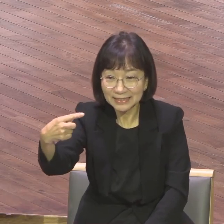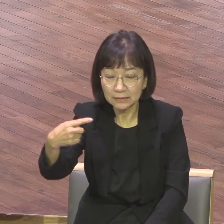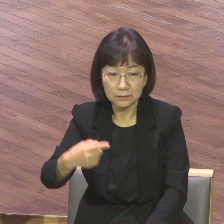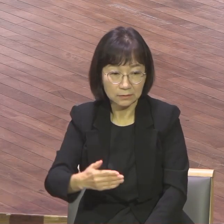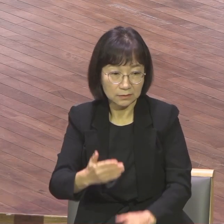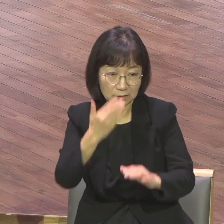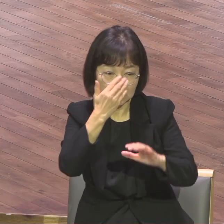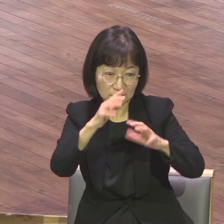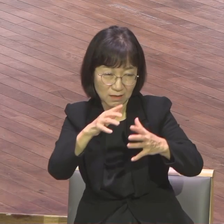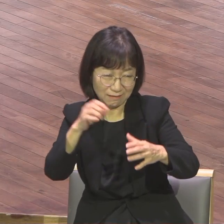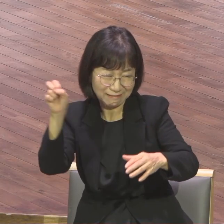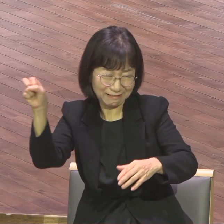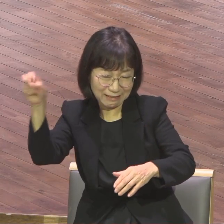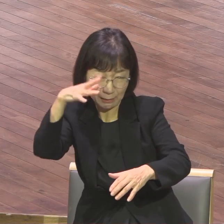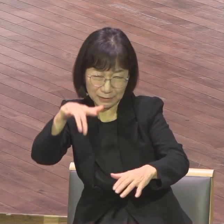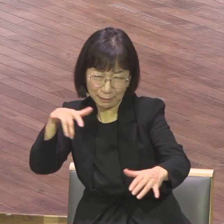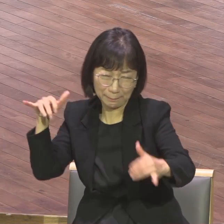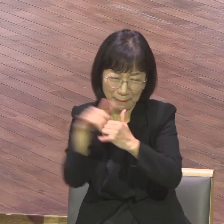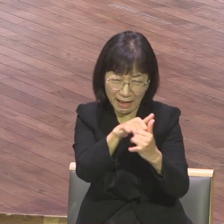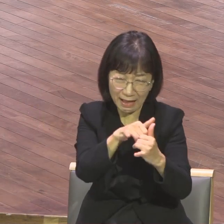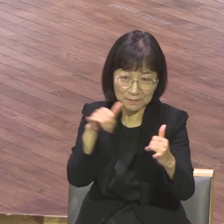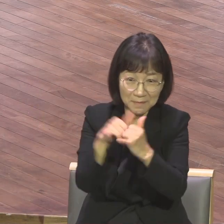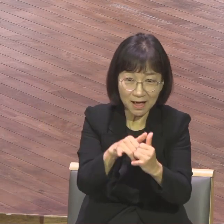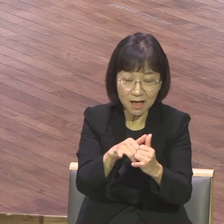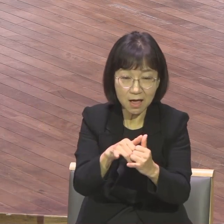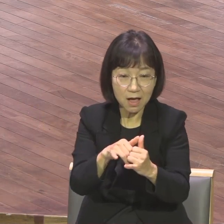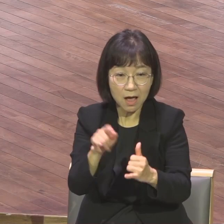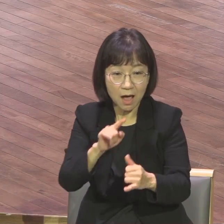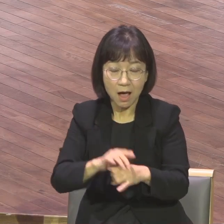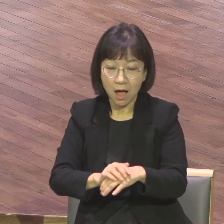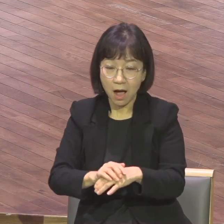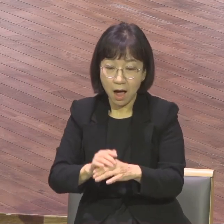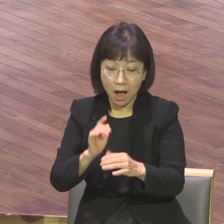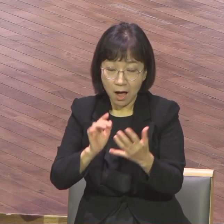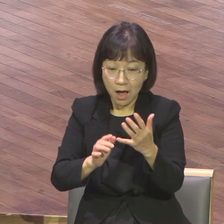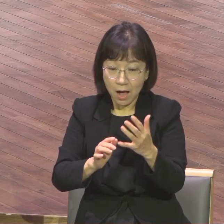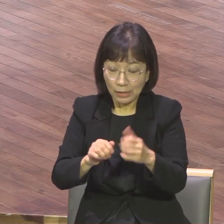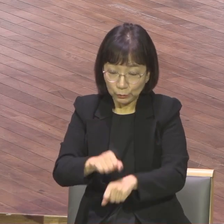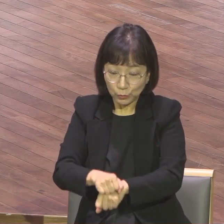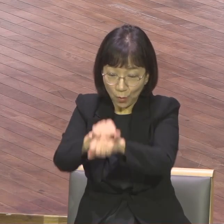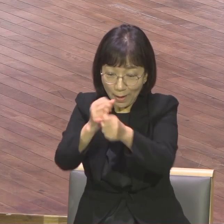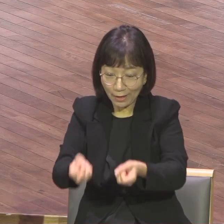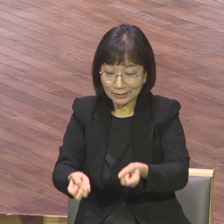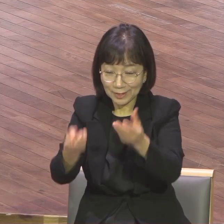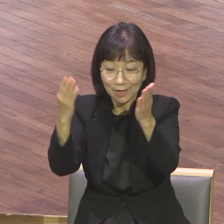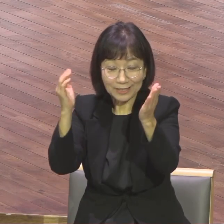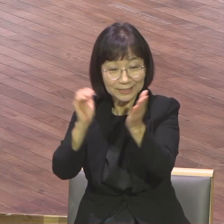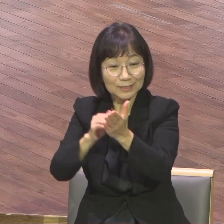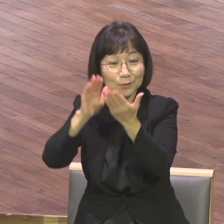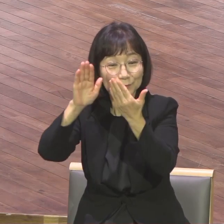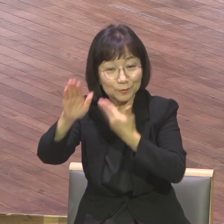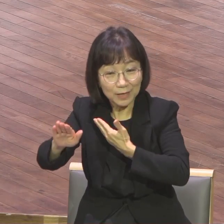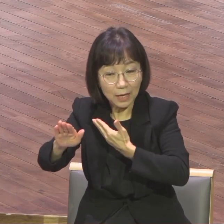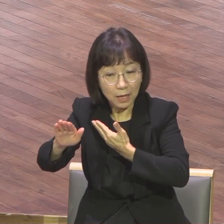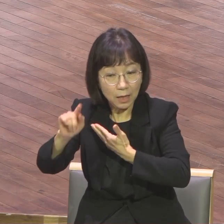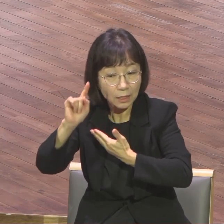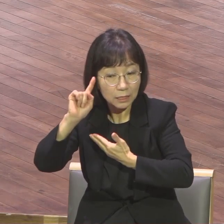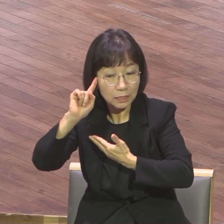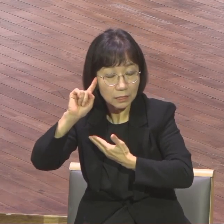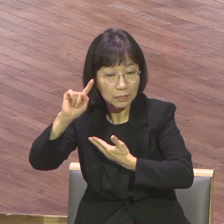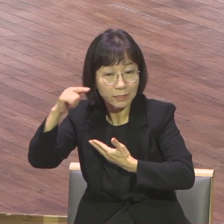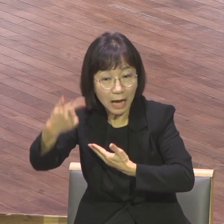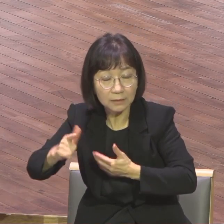날이 바로 초막절 끝난 직후 그 다음 안식일이요. 그러니까 온 가족들이 다 모여 있는